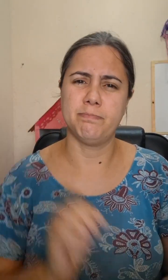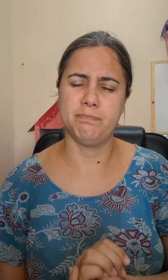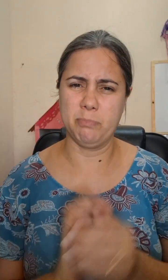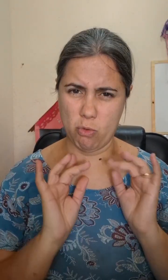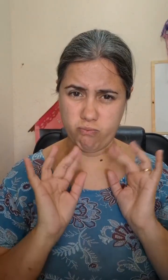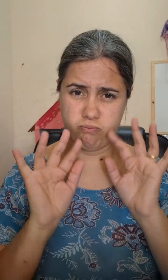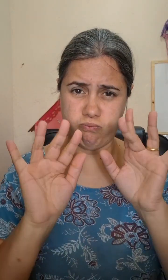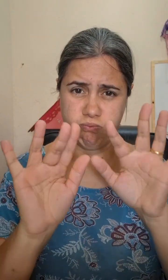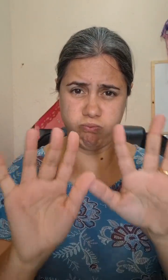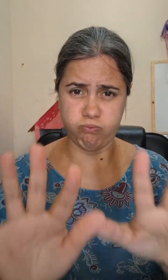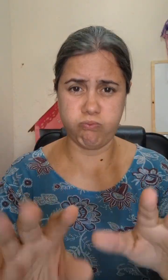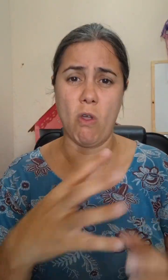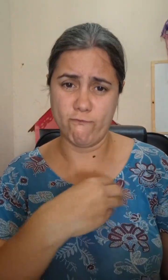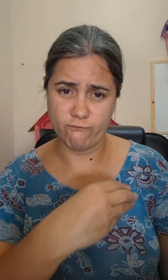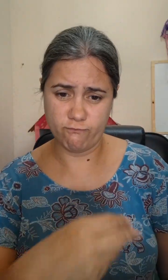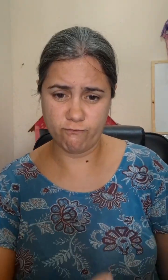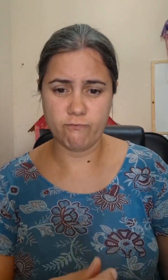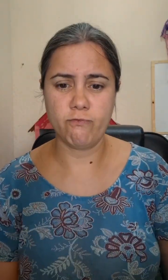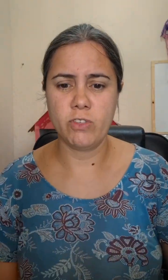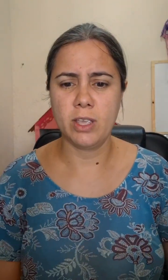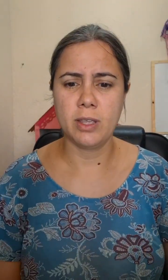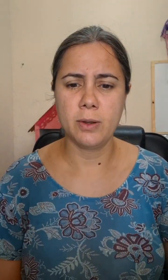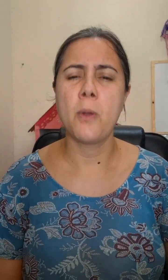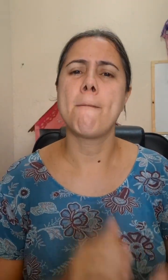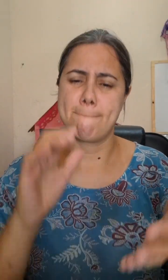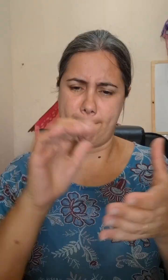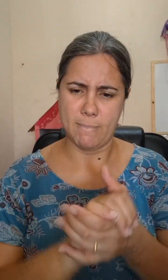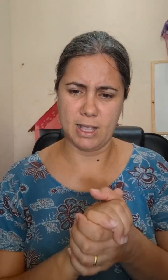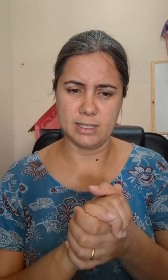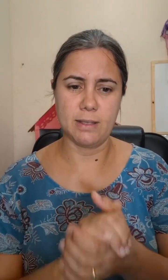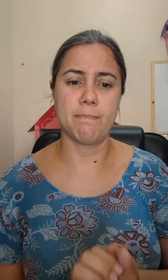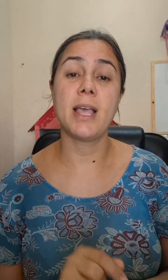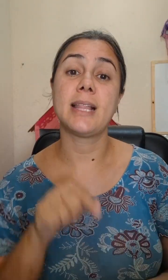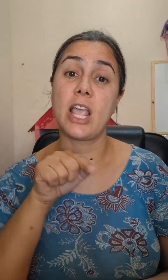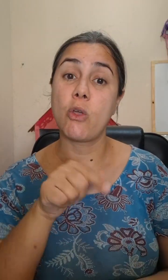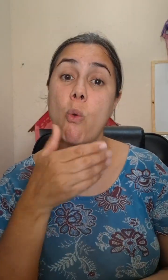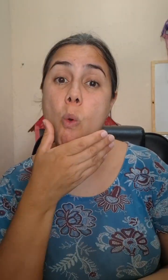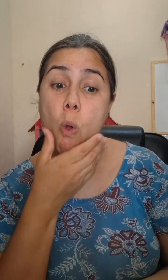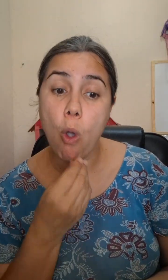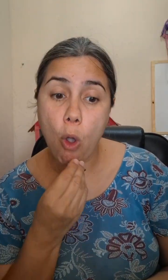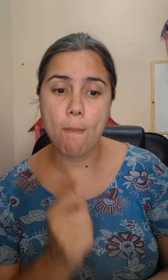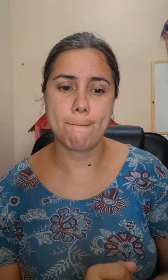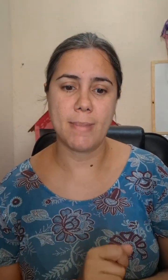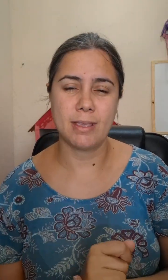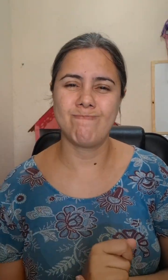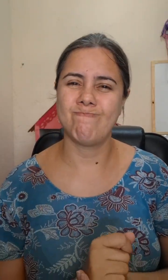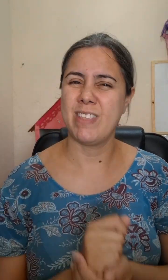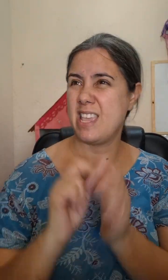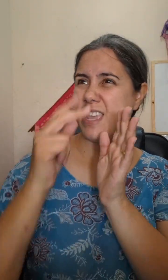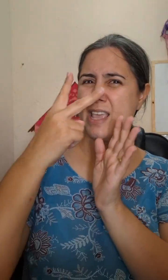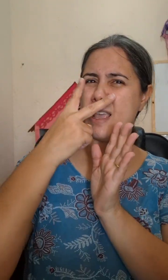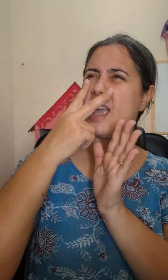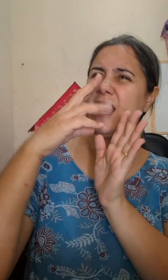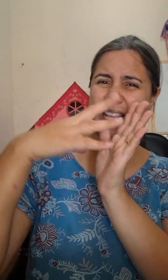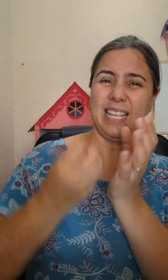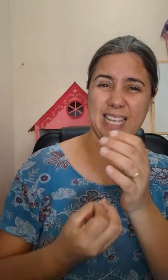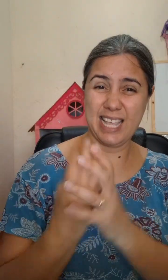populacional, por meio do casamento, é que o homem foi criado parecido, criado à imagem